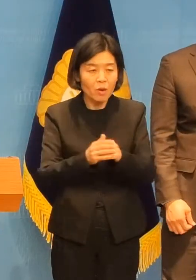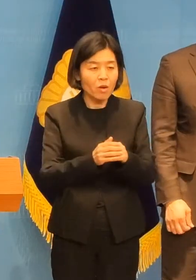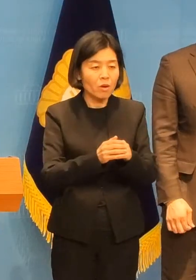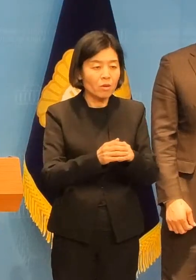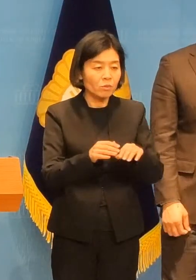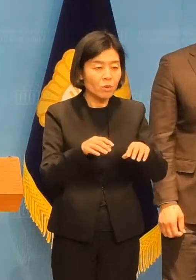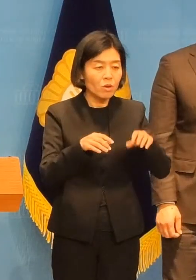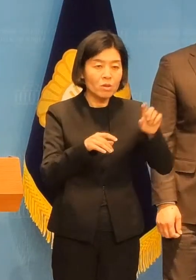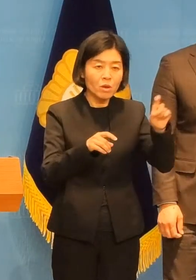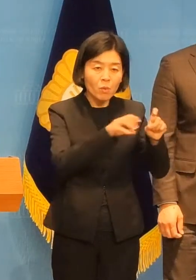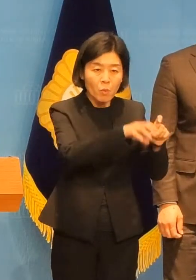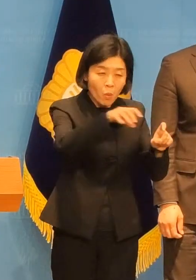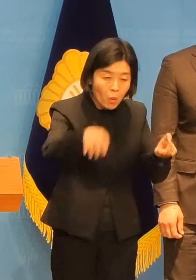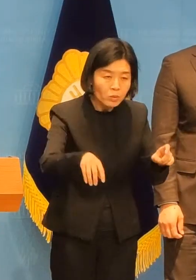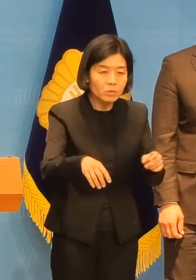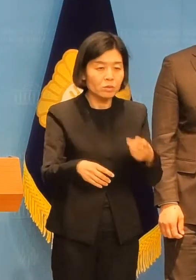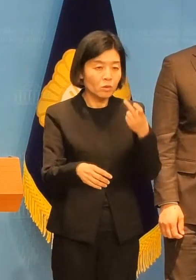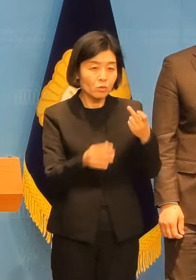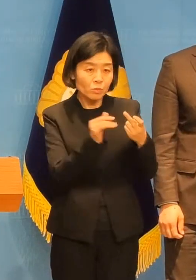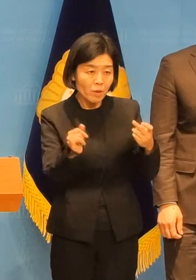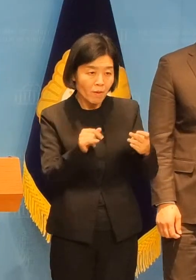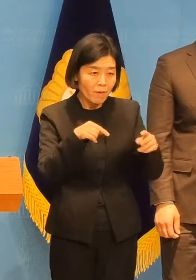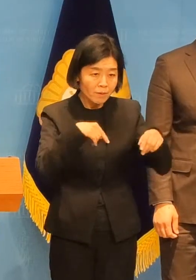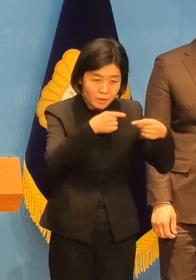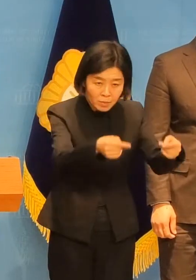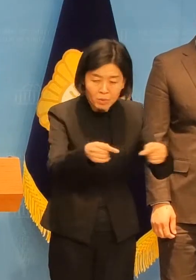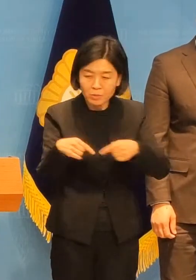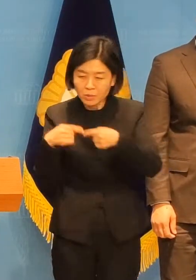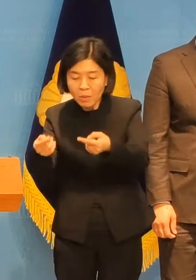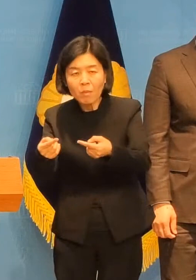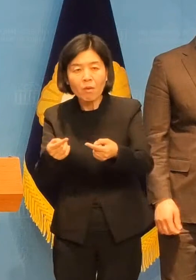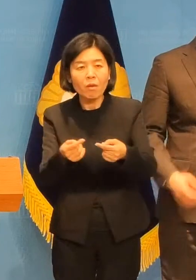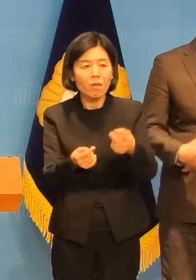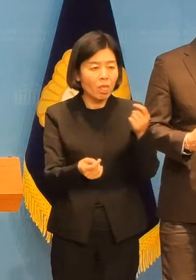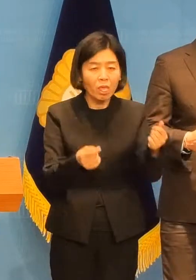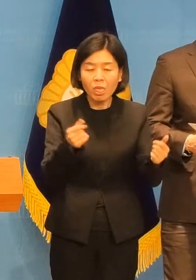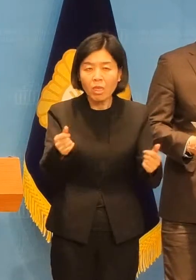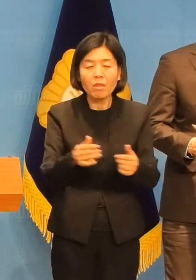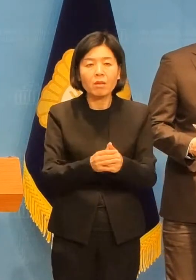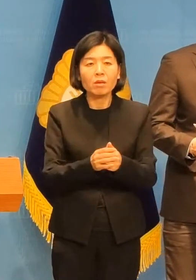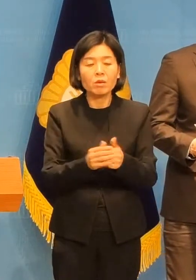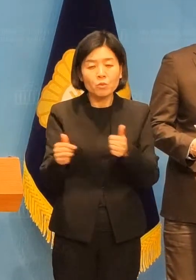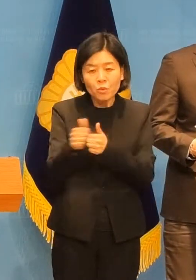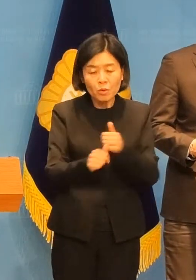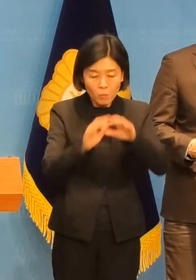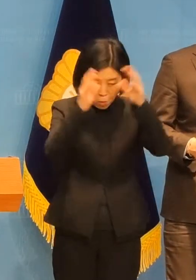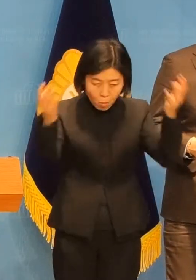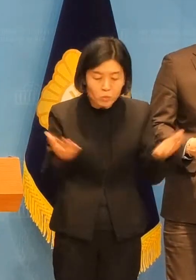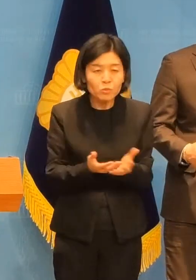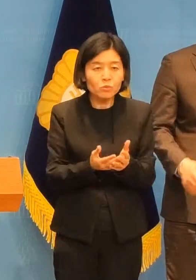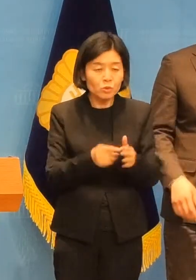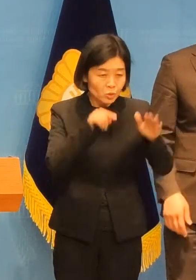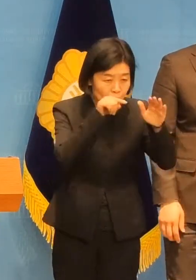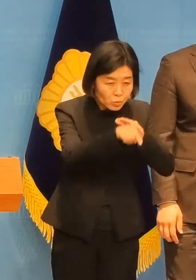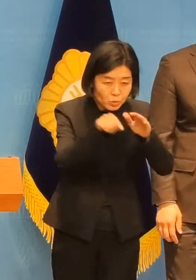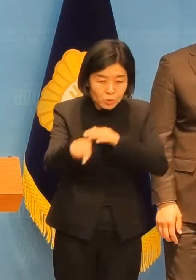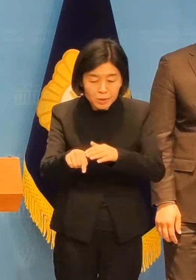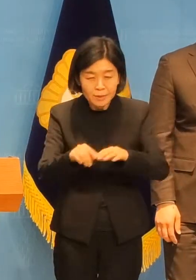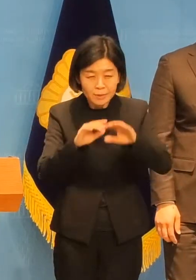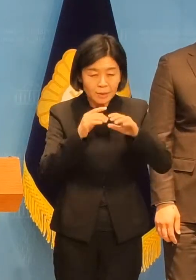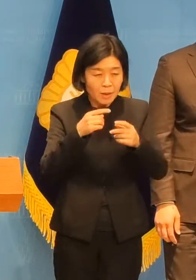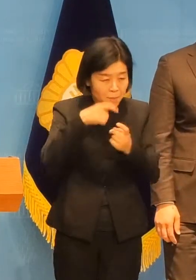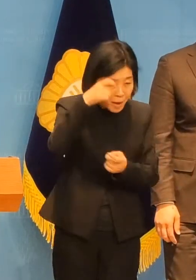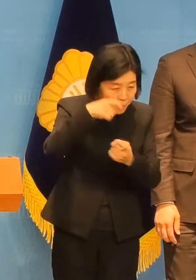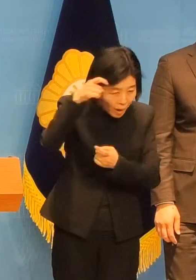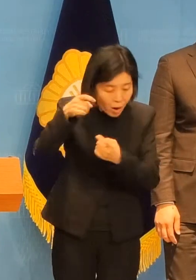후보지 답사에는 고작 12명만 참여한 것으로 드러났습니다. 위원 전원이 모든 후보지를 답사하지도 않은 채